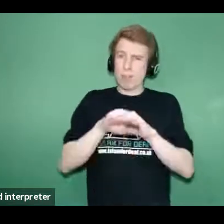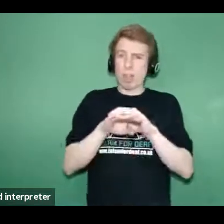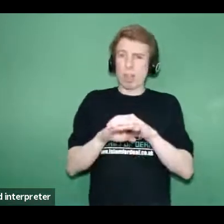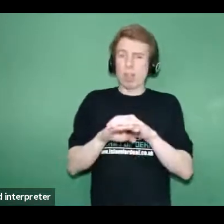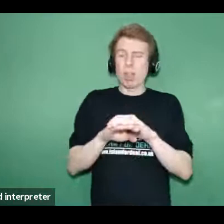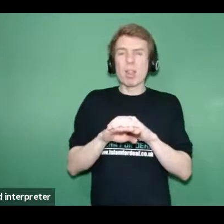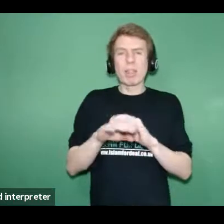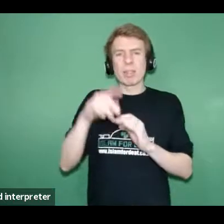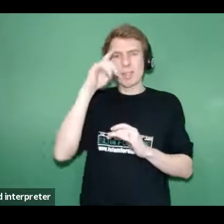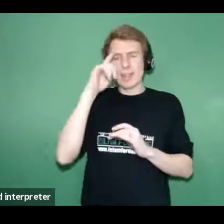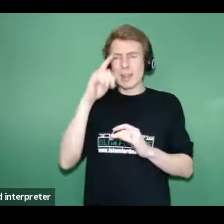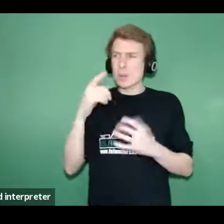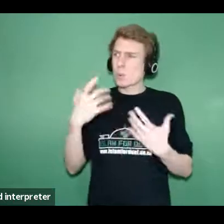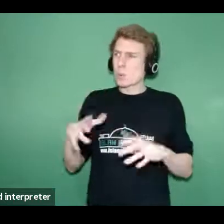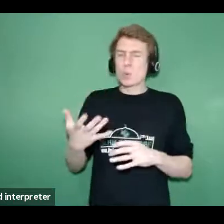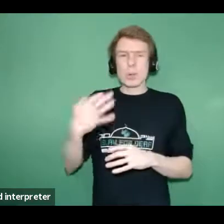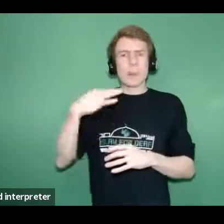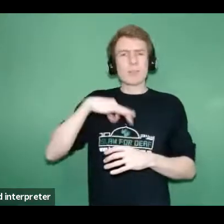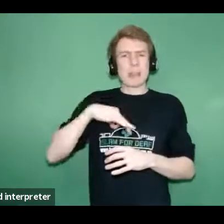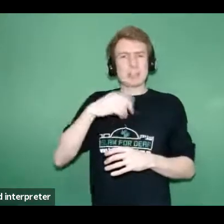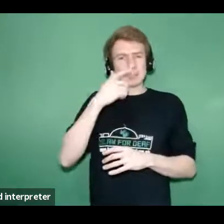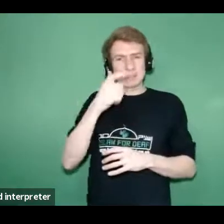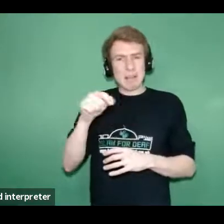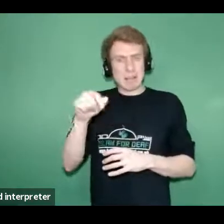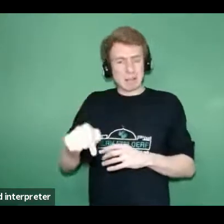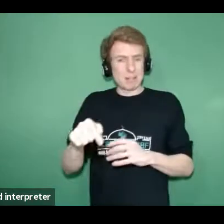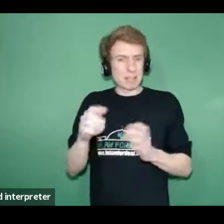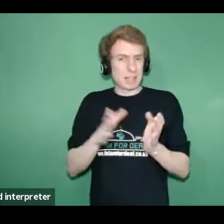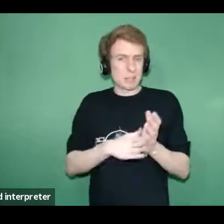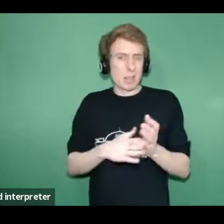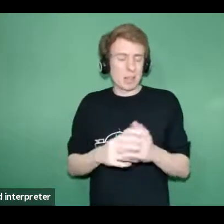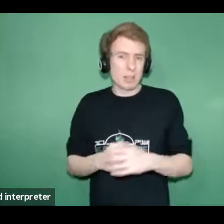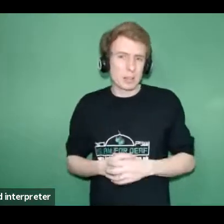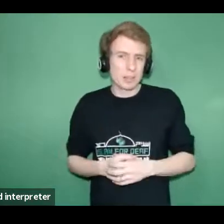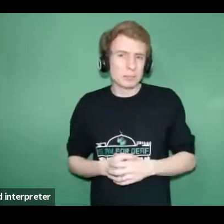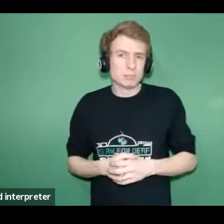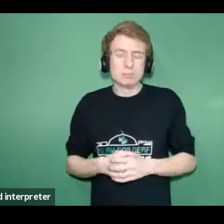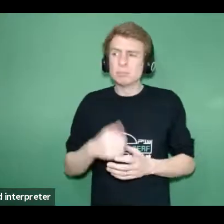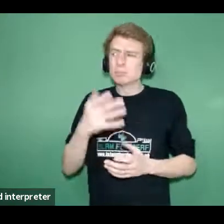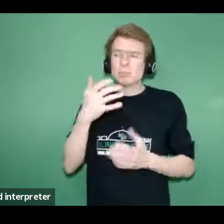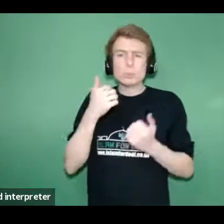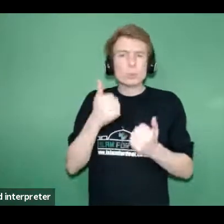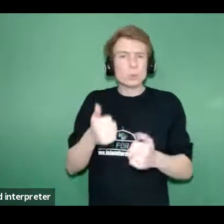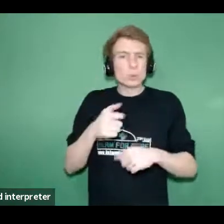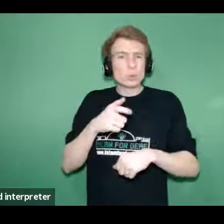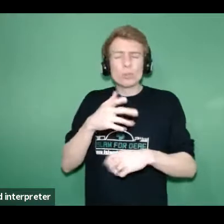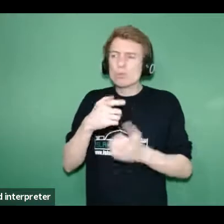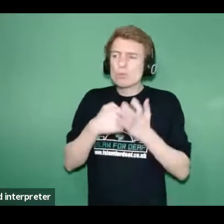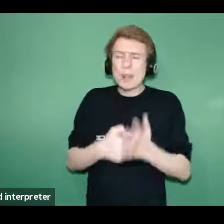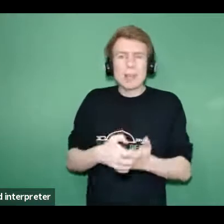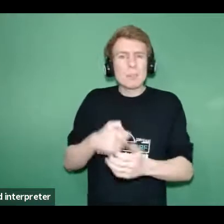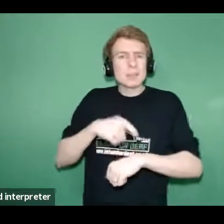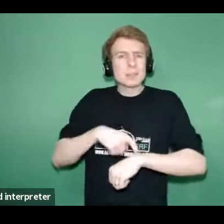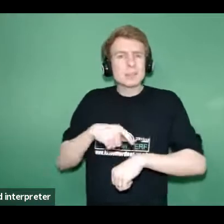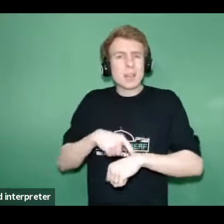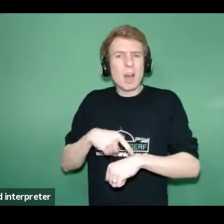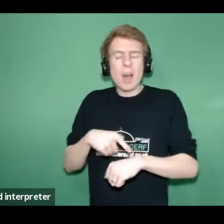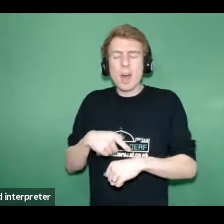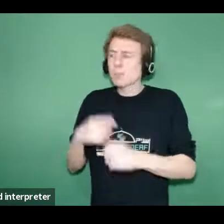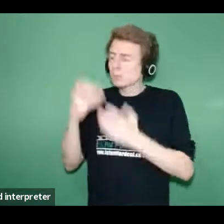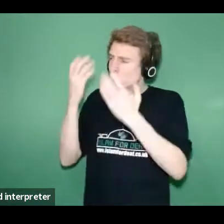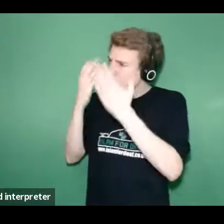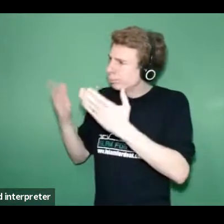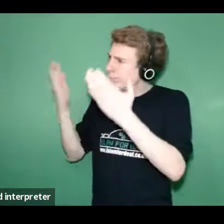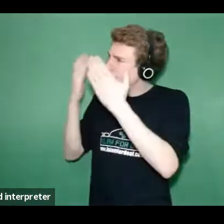virtuous times and the good recommended times to make remembrance of Allah and to supplicate to him. So for